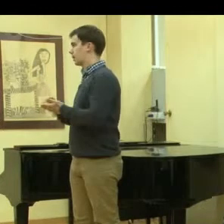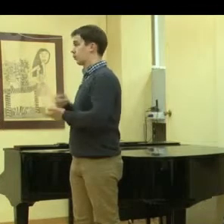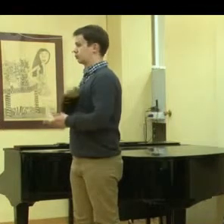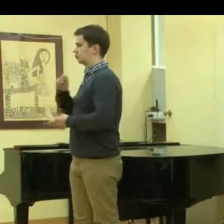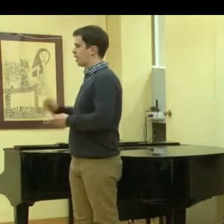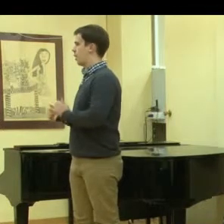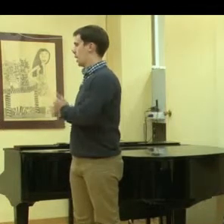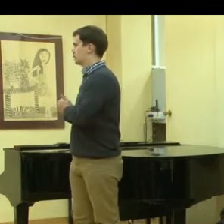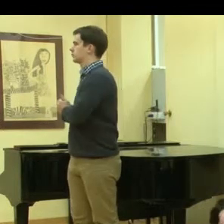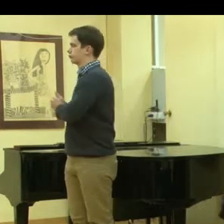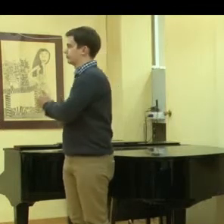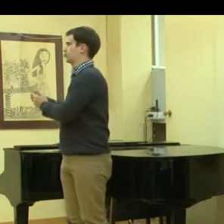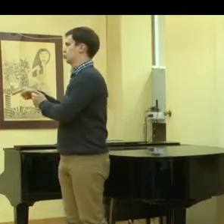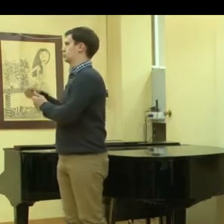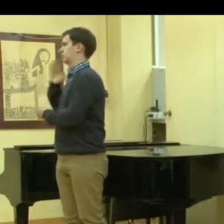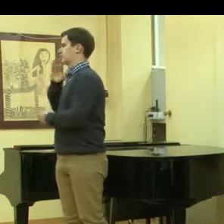dlatego tutaj jesteśmy.